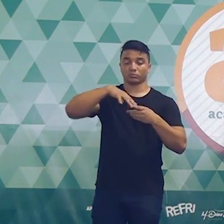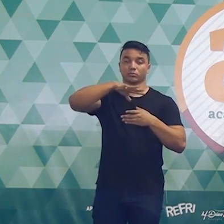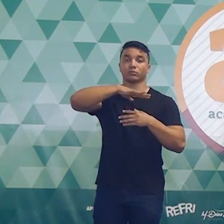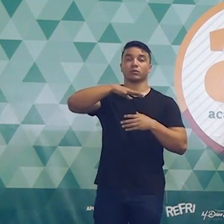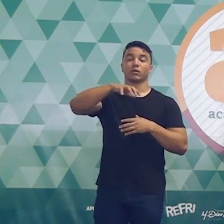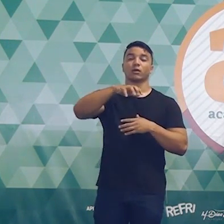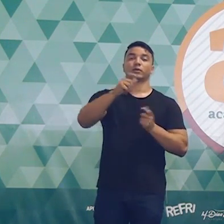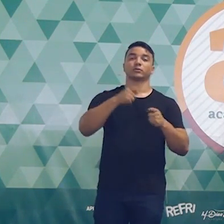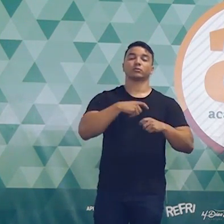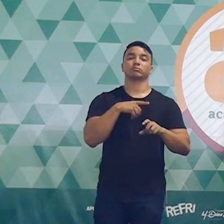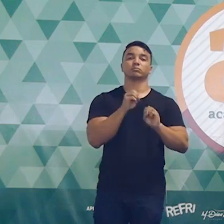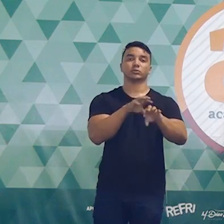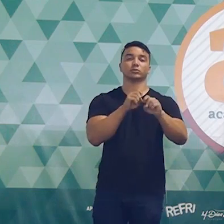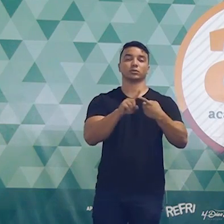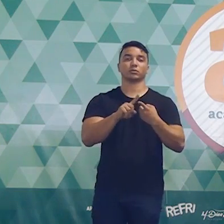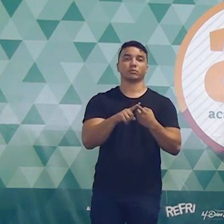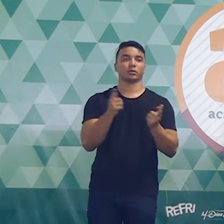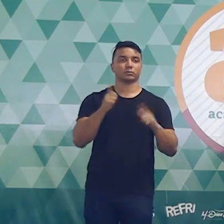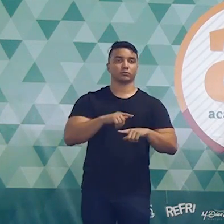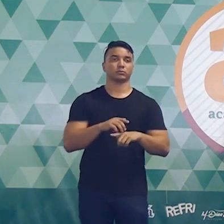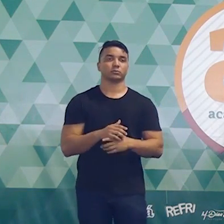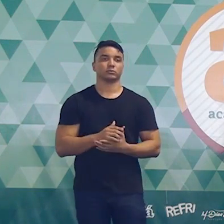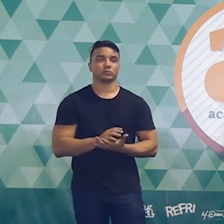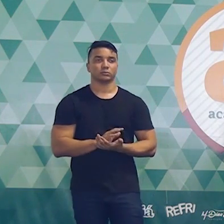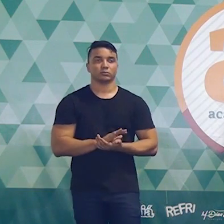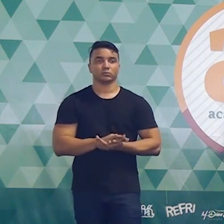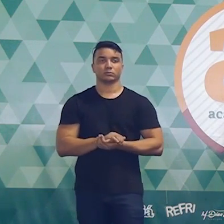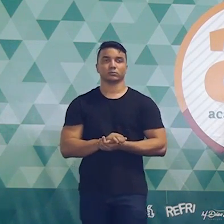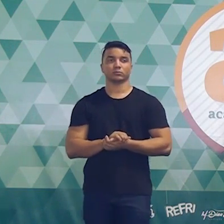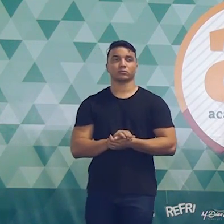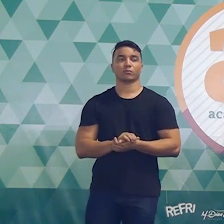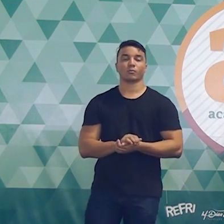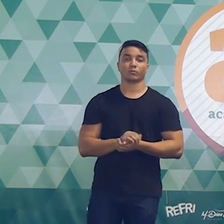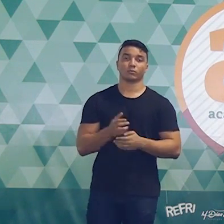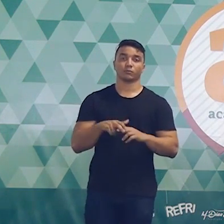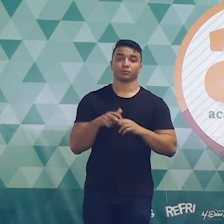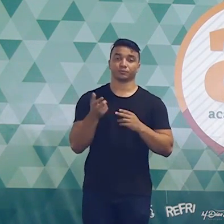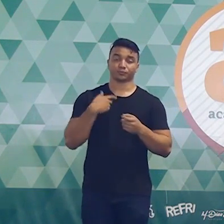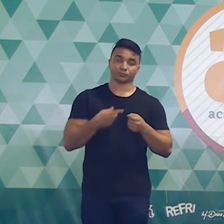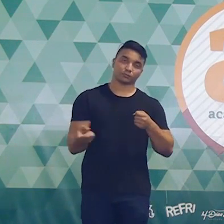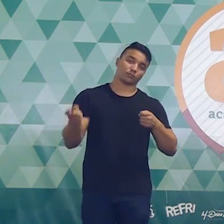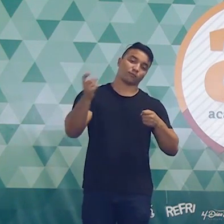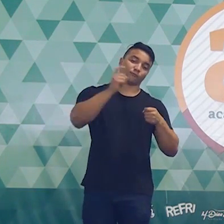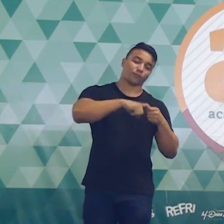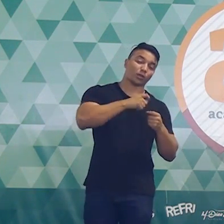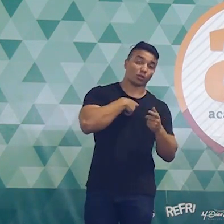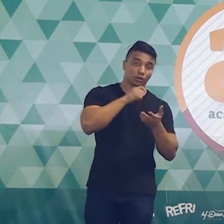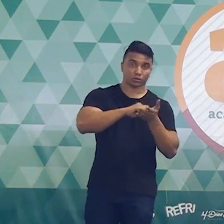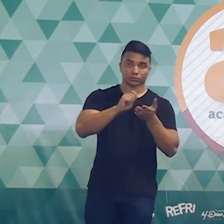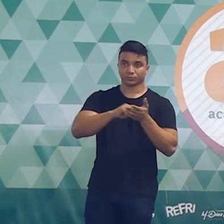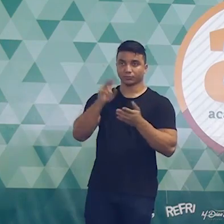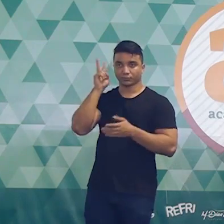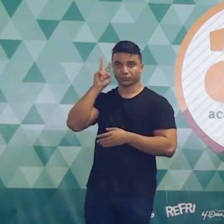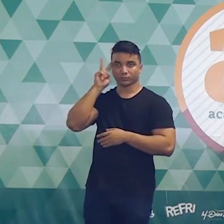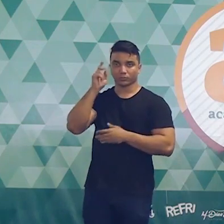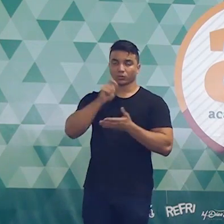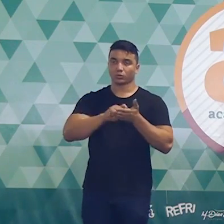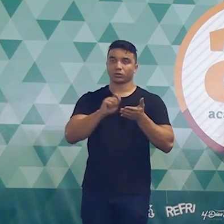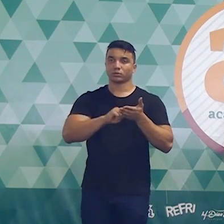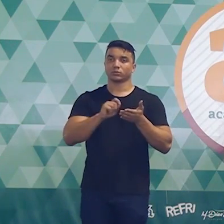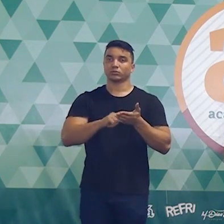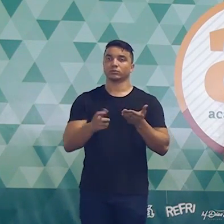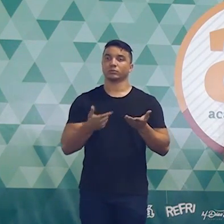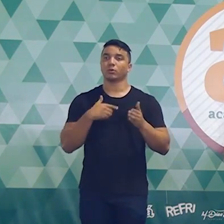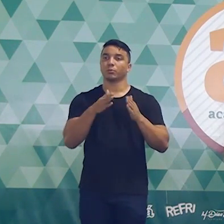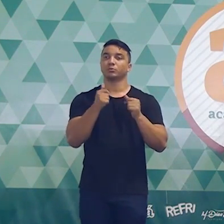forma de escola. Vocês compreendem, pessoal? Então vamos voltar para a nossa anotação. Vocês lembram a anotação de vocês?